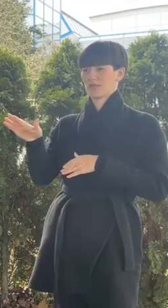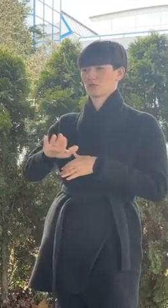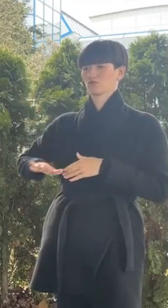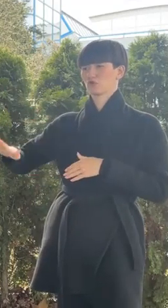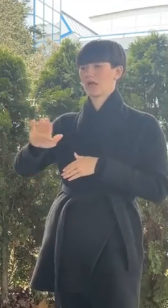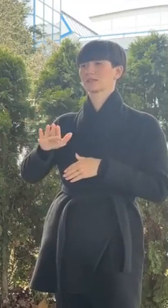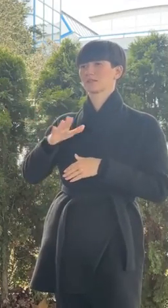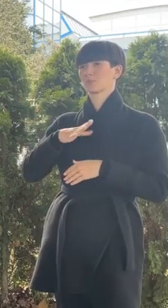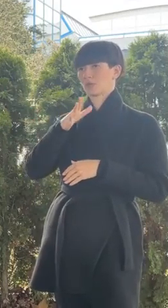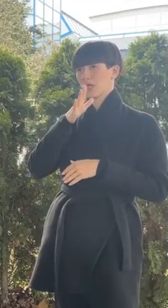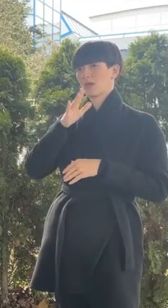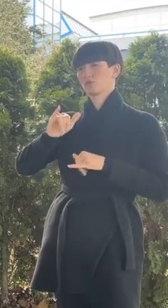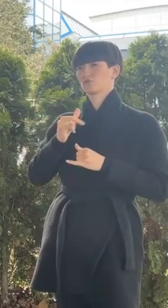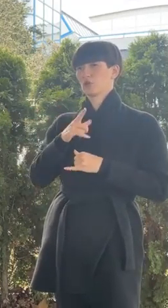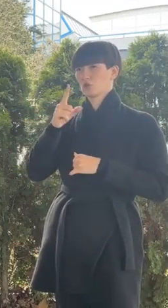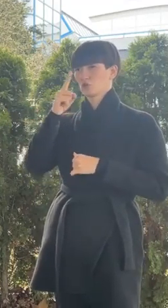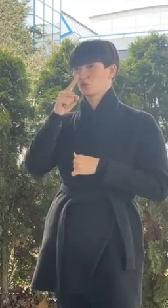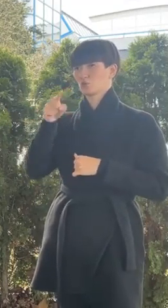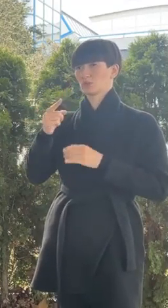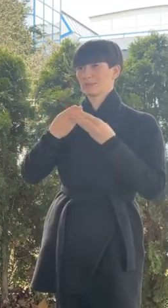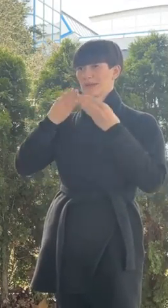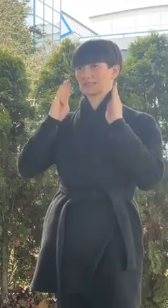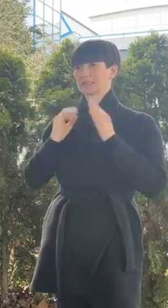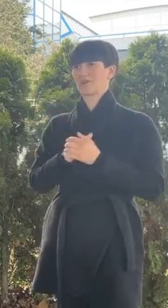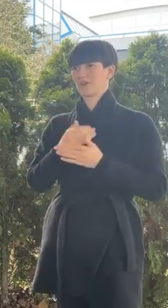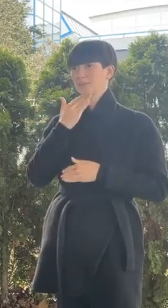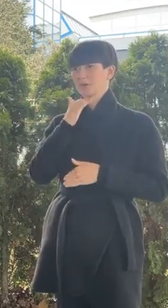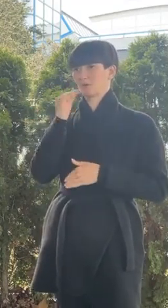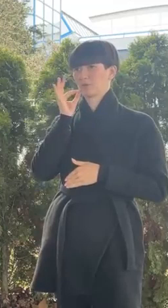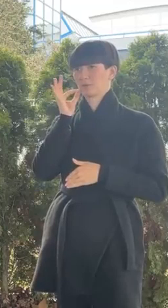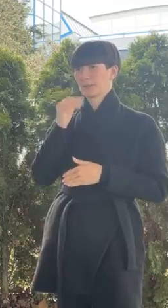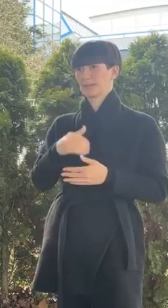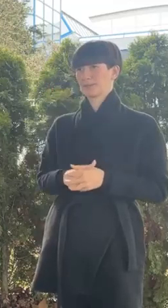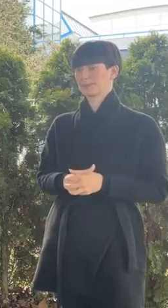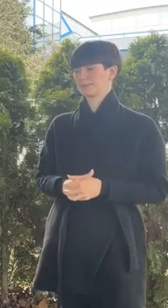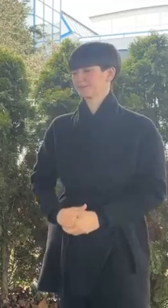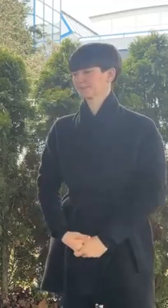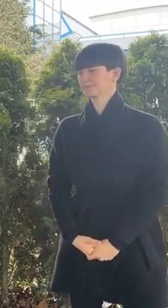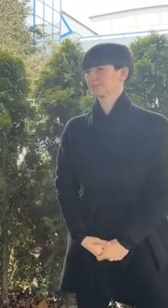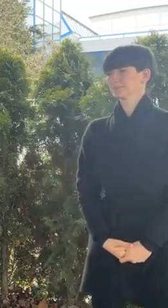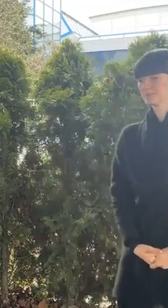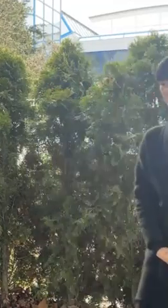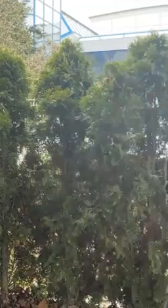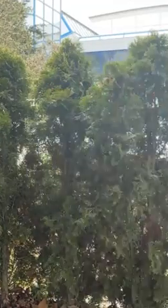štandardný meeting mesiac pred veľkým samitom. Ďakujem veľmi pekne za pozornosť. Ďakujeme.